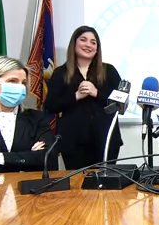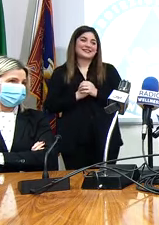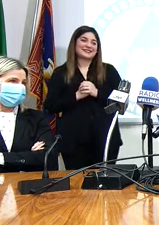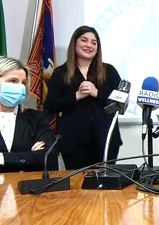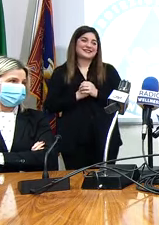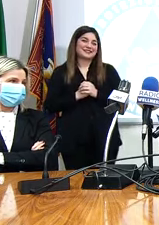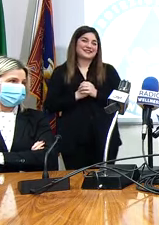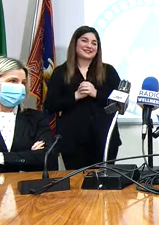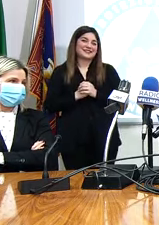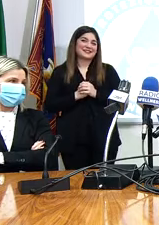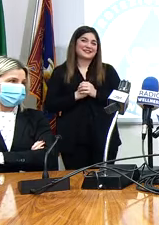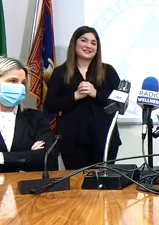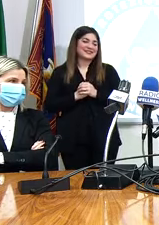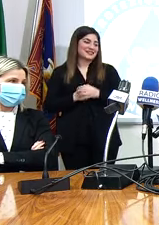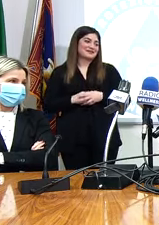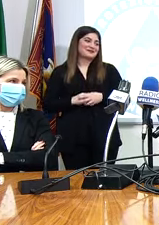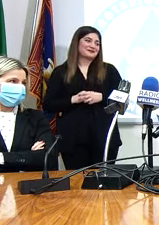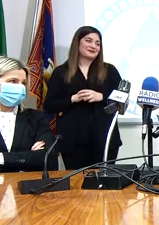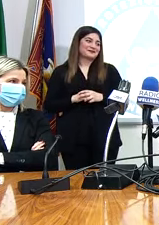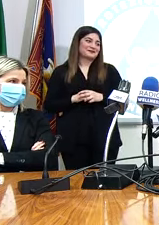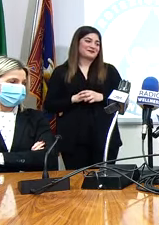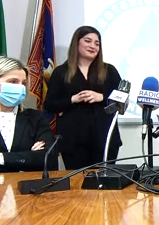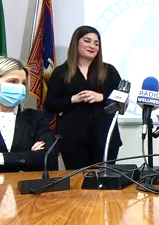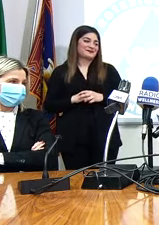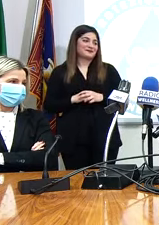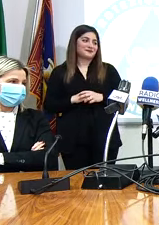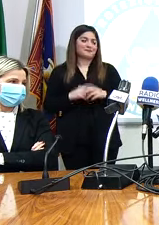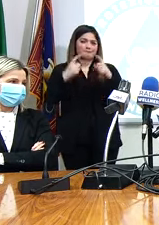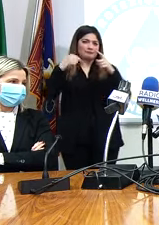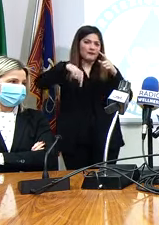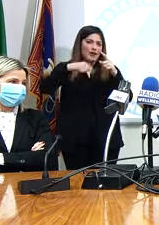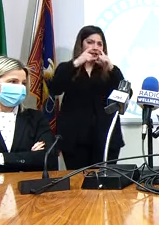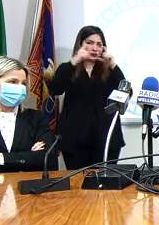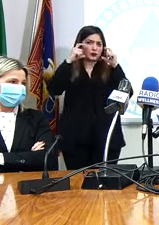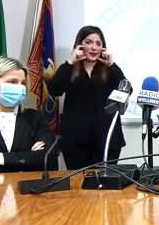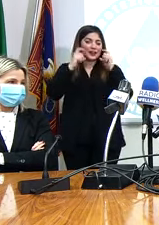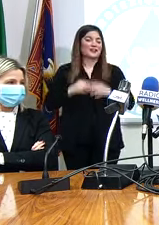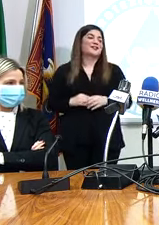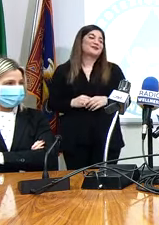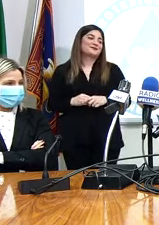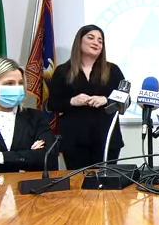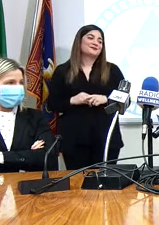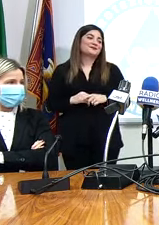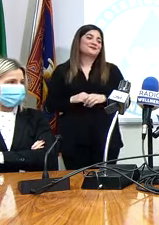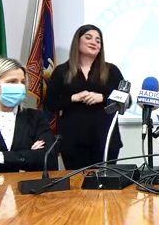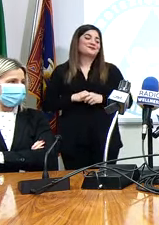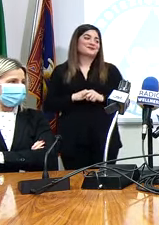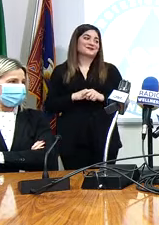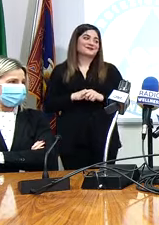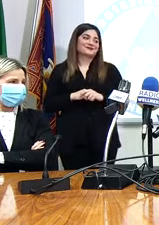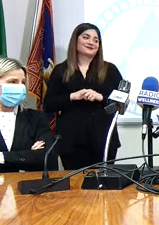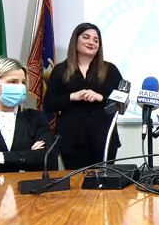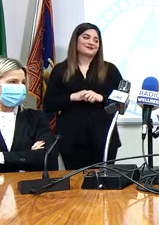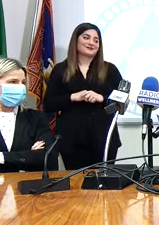te la metti. Ecco, sì, me la metto adesso, aspetta, perché qua non c'è.